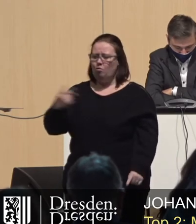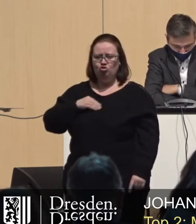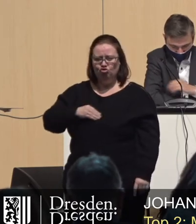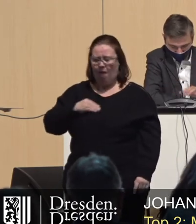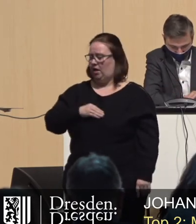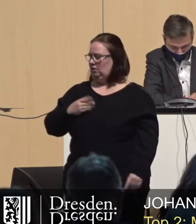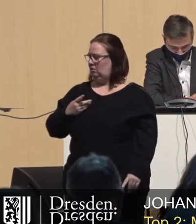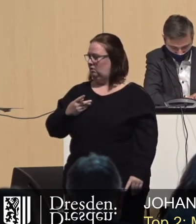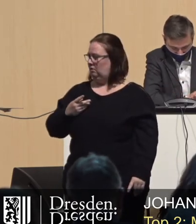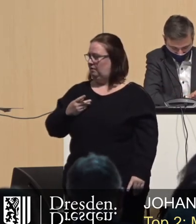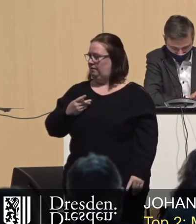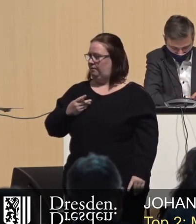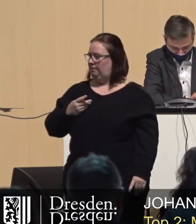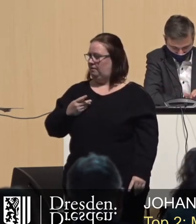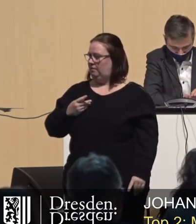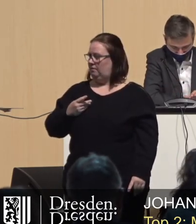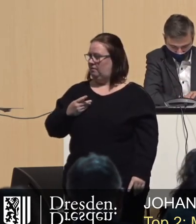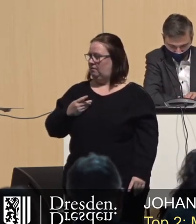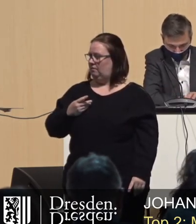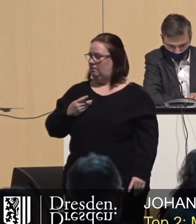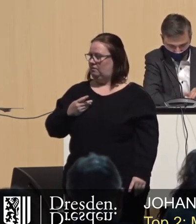sich schämen.